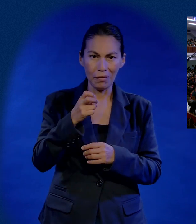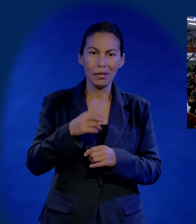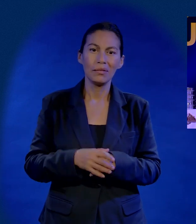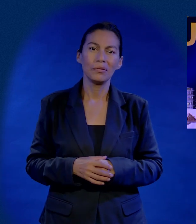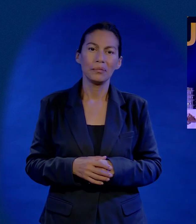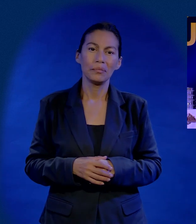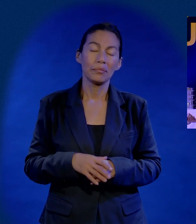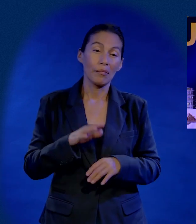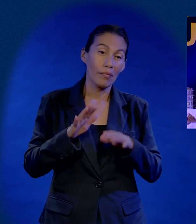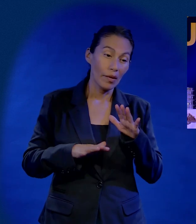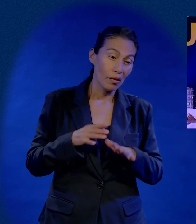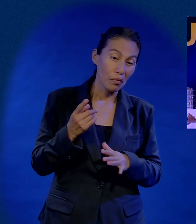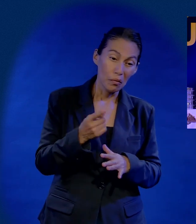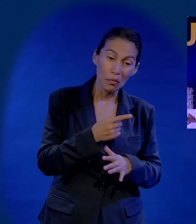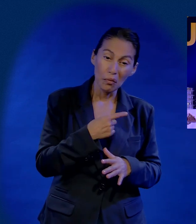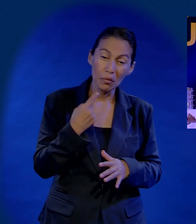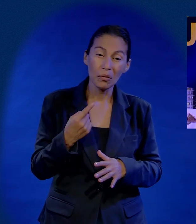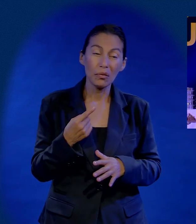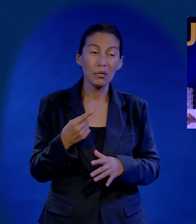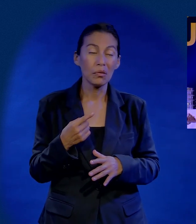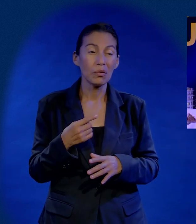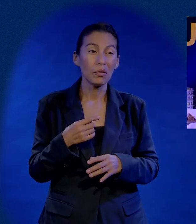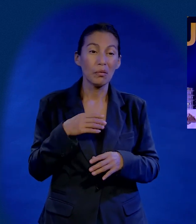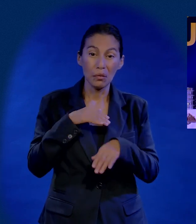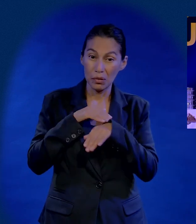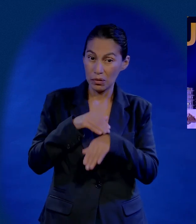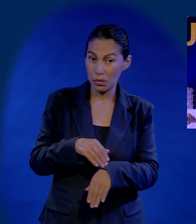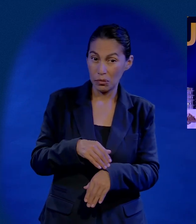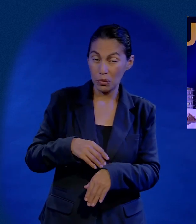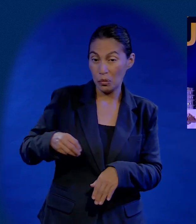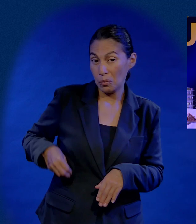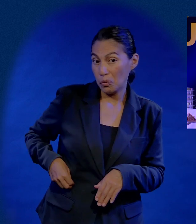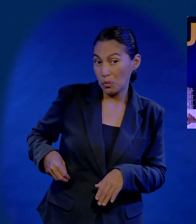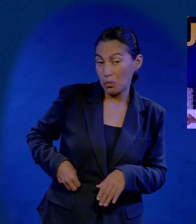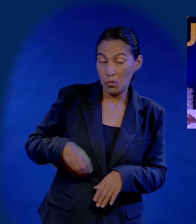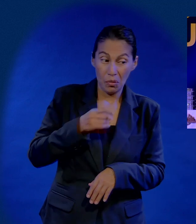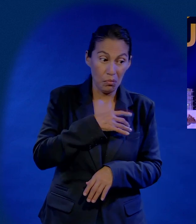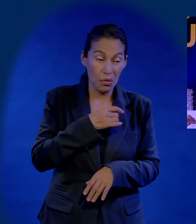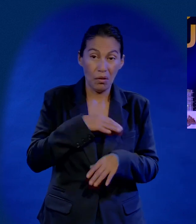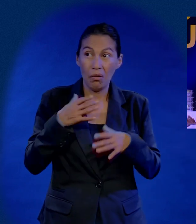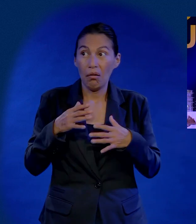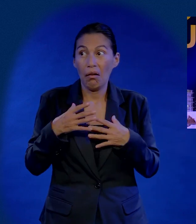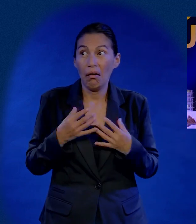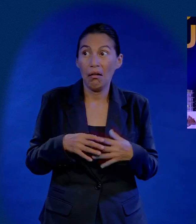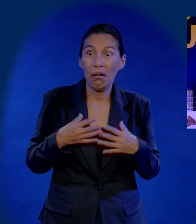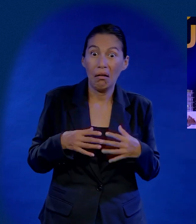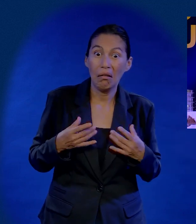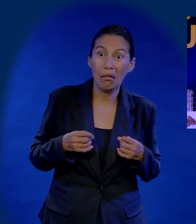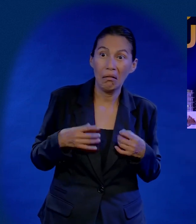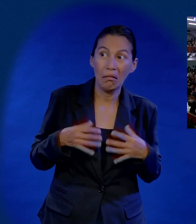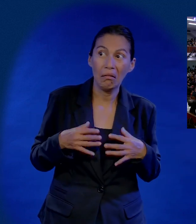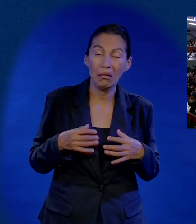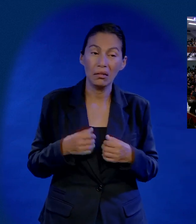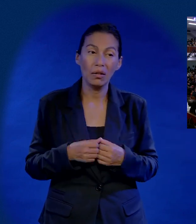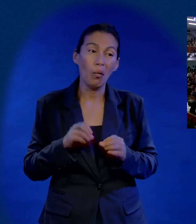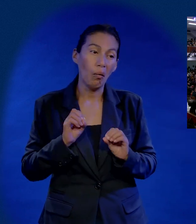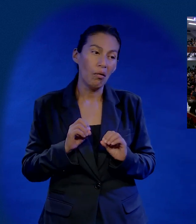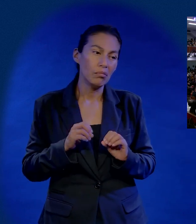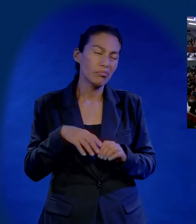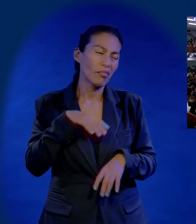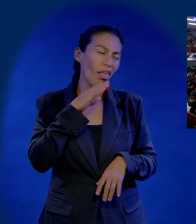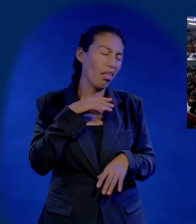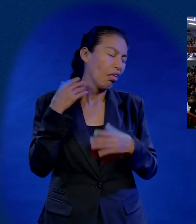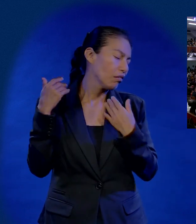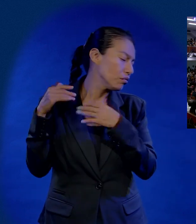piedra vive atormentado, tratando de obedecer a Dios por culpa o por miedo, o simplemente